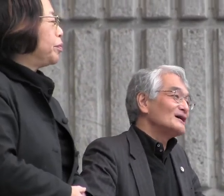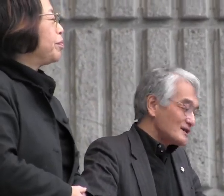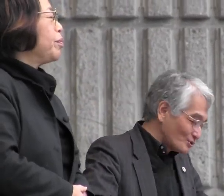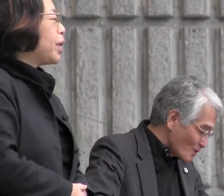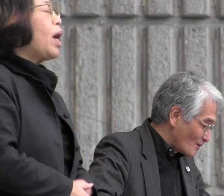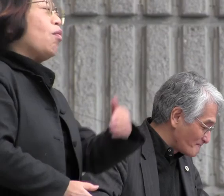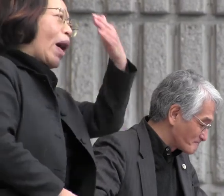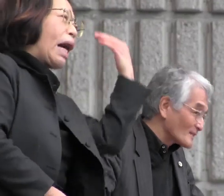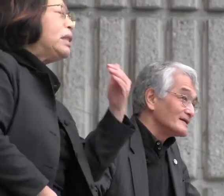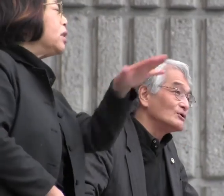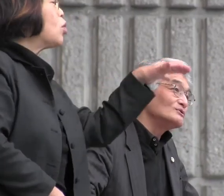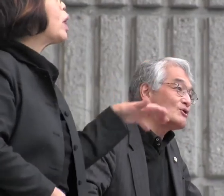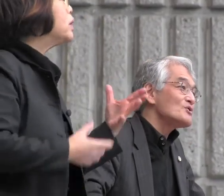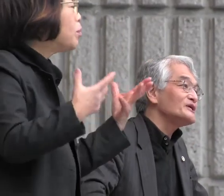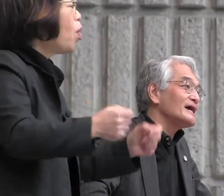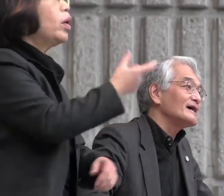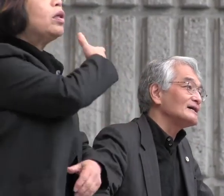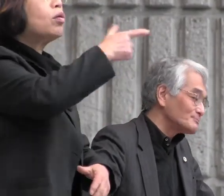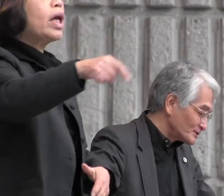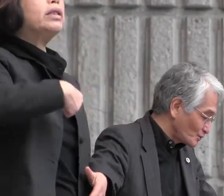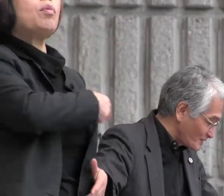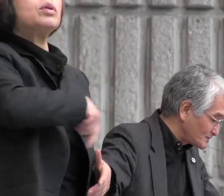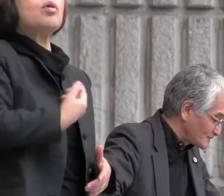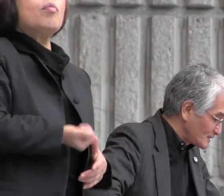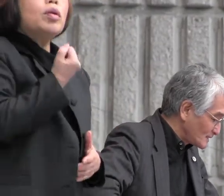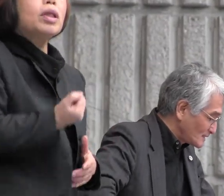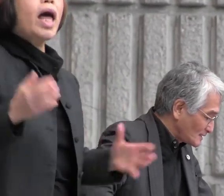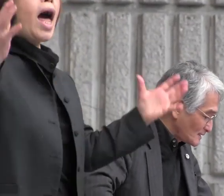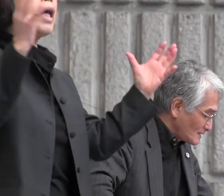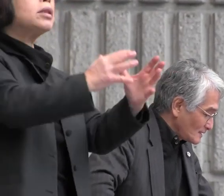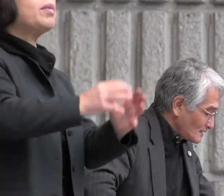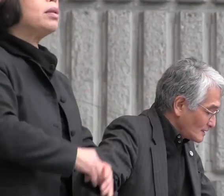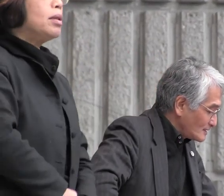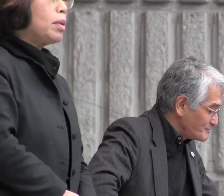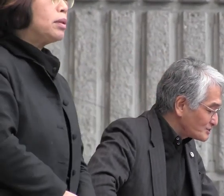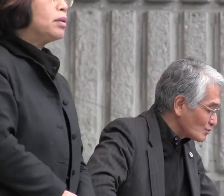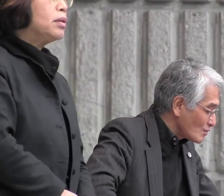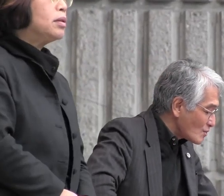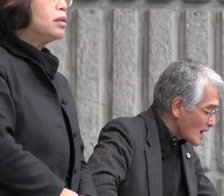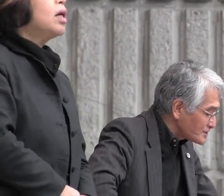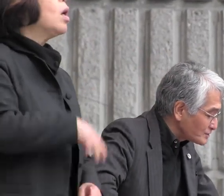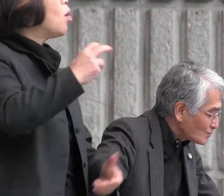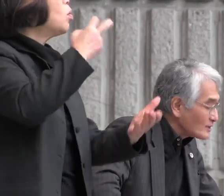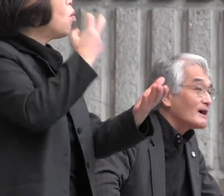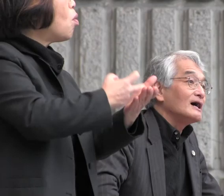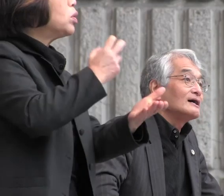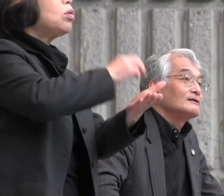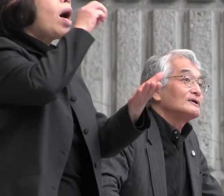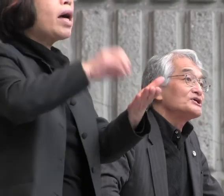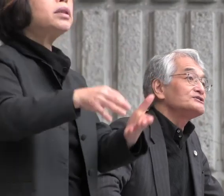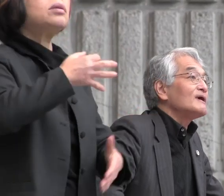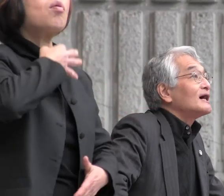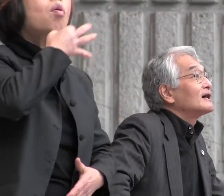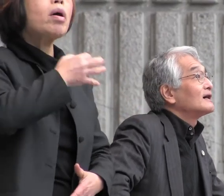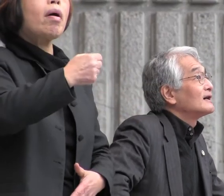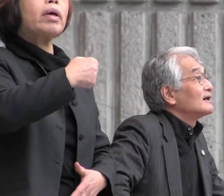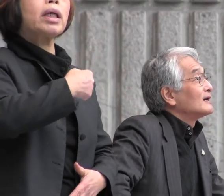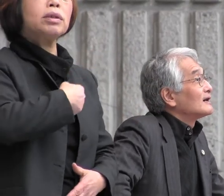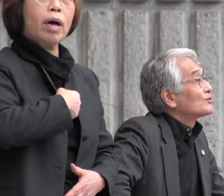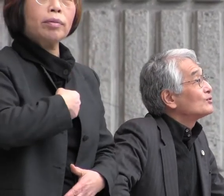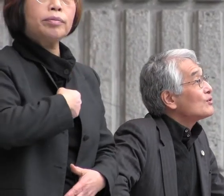ね、若い人もいろんな思いで集まっております。秘密保護廃止の声は、私